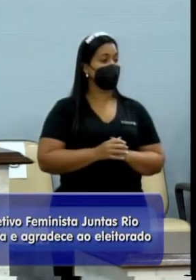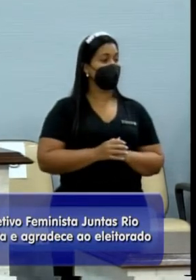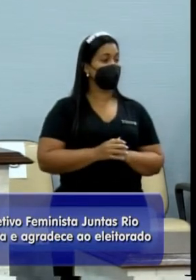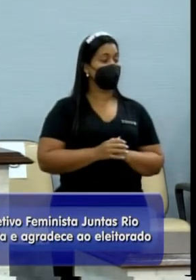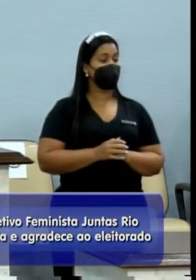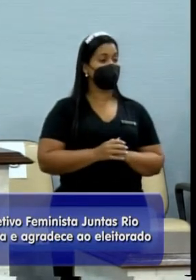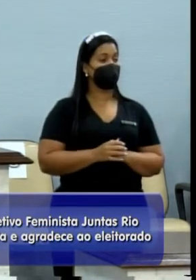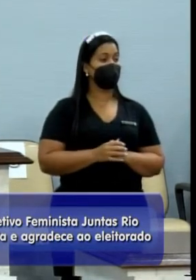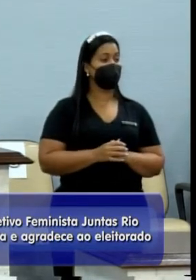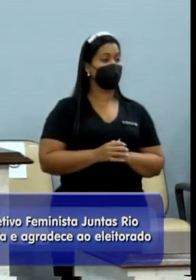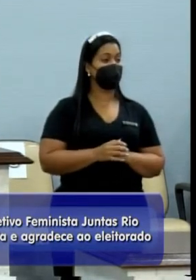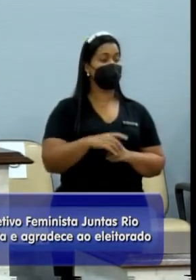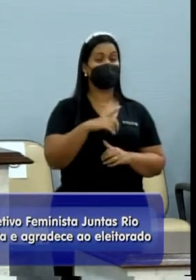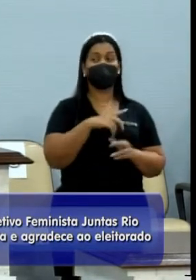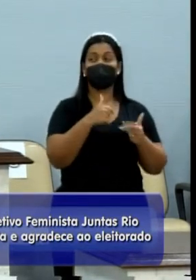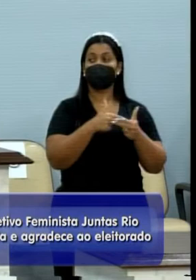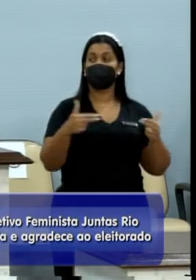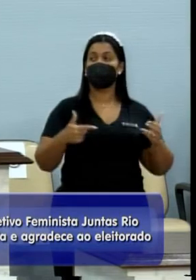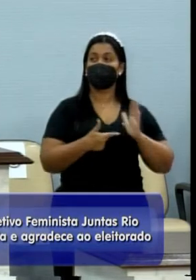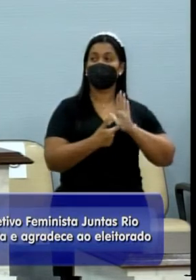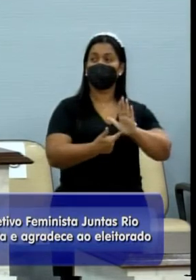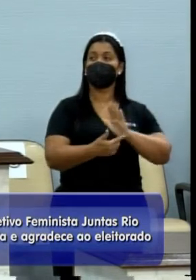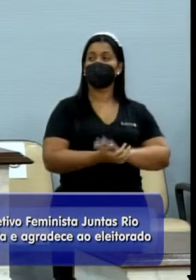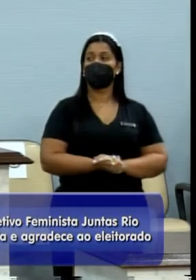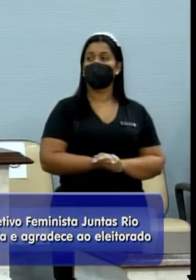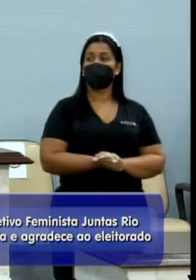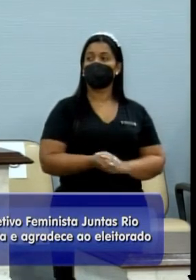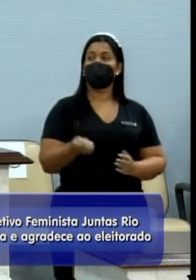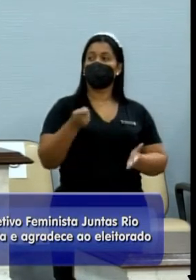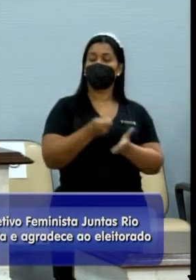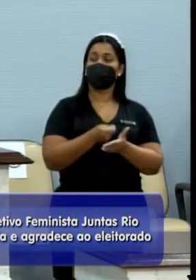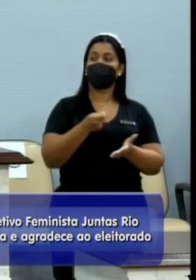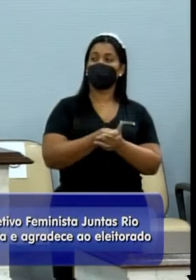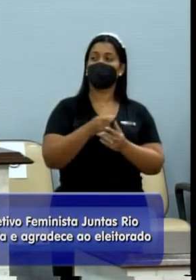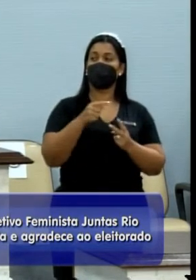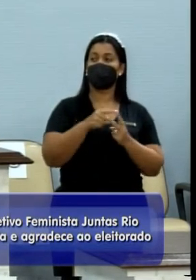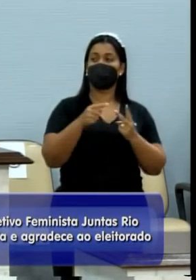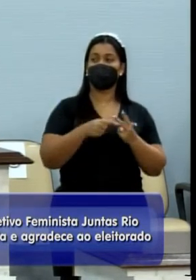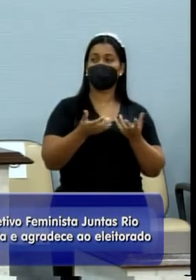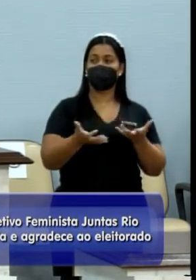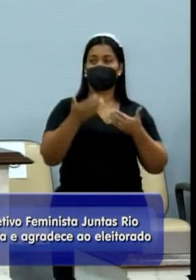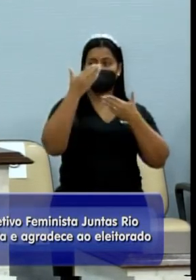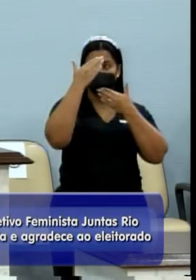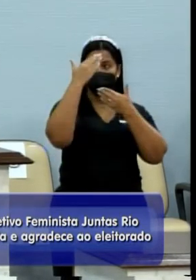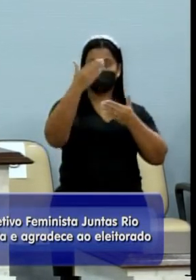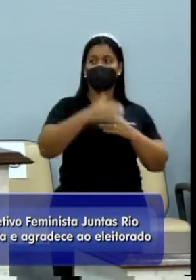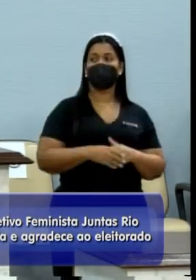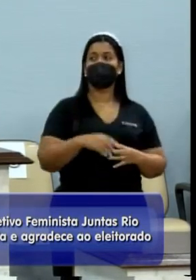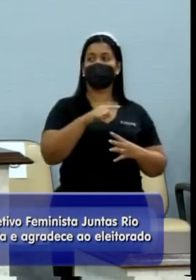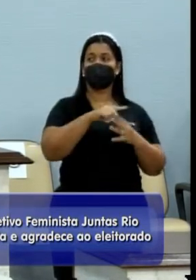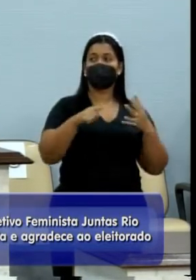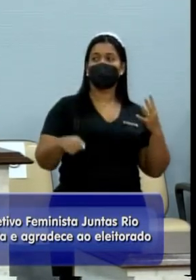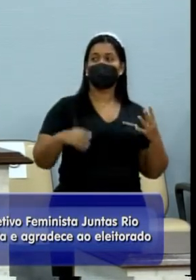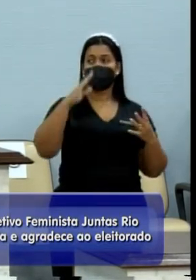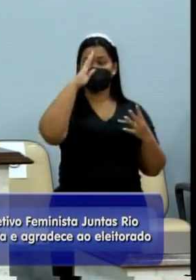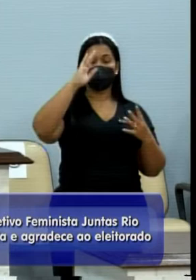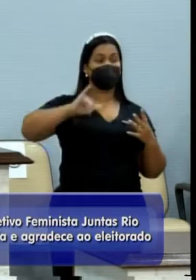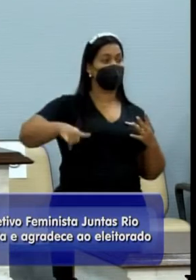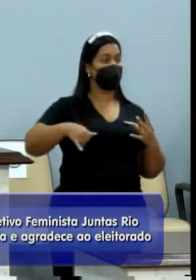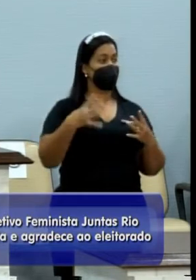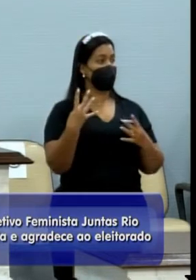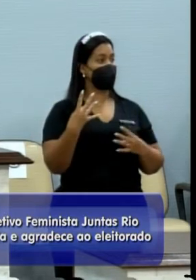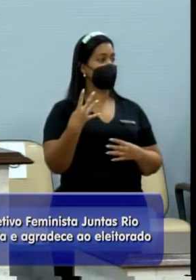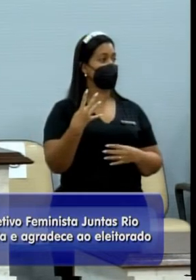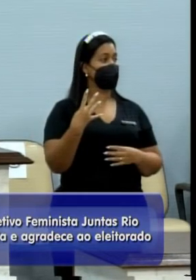sendo que a gente tem tanto para avançar. É uma luta dúbia e eu quero agradecer as minhas camaradas, principalmente a Jéssica, de estar aqui